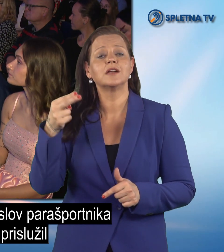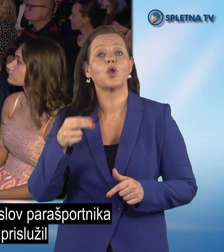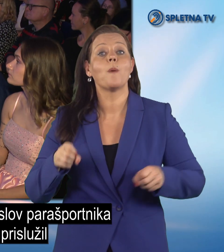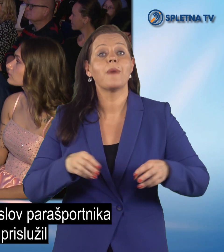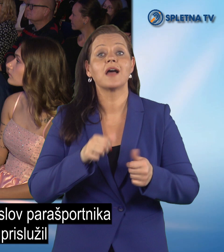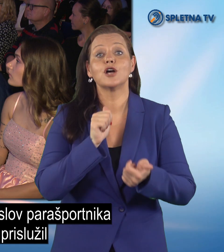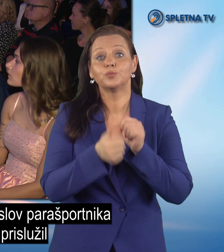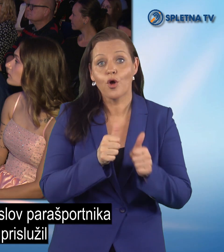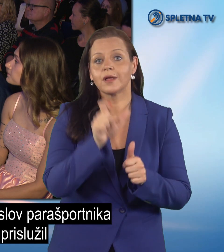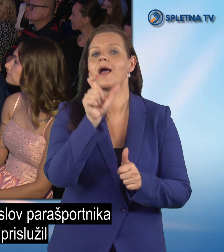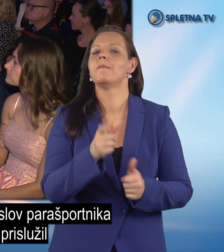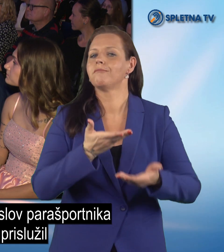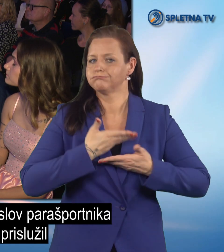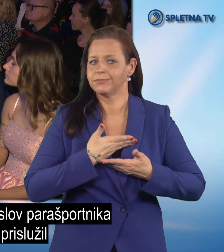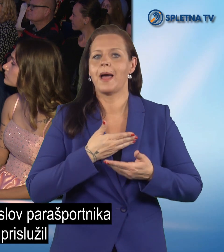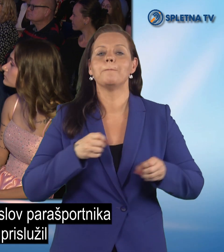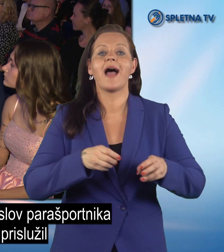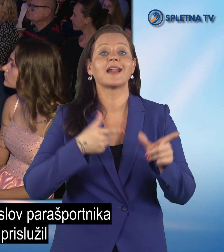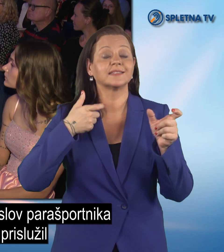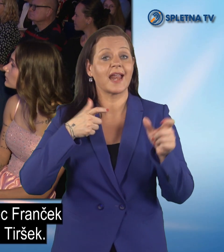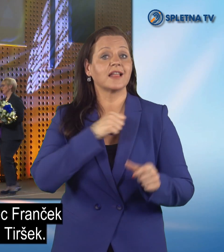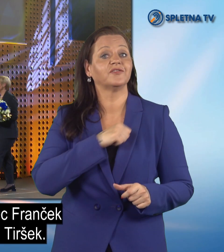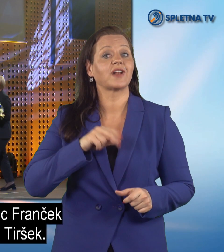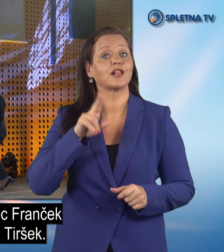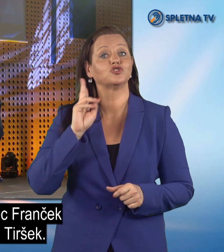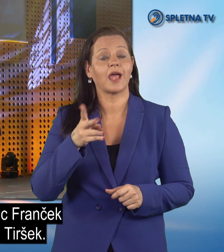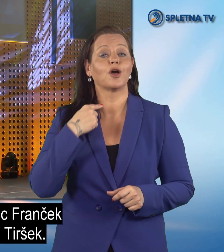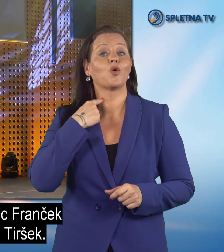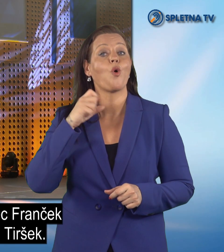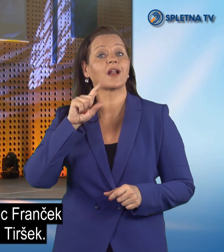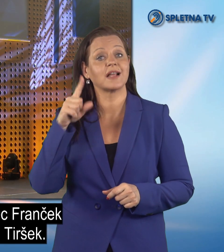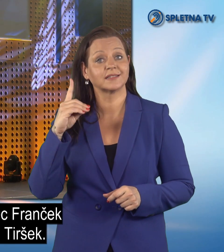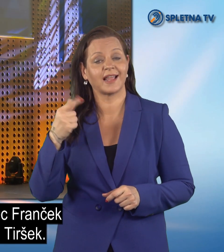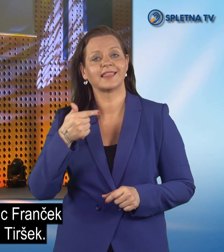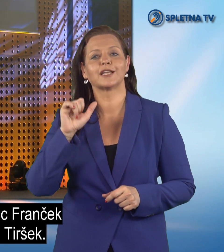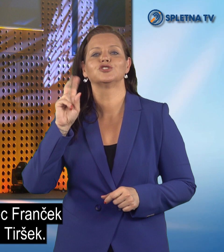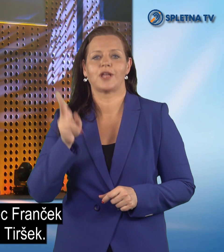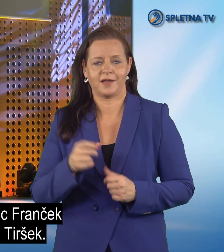Naslov parašportnika pa si je prislužil parastrelec Franček Gorazd Tiršek.